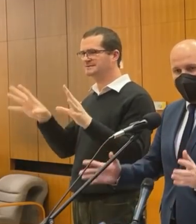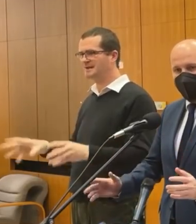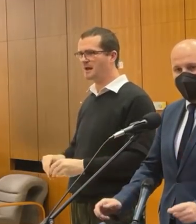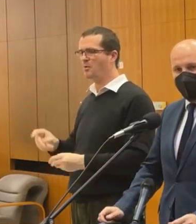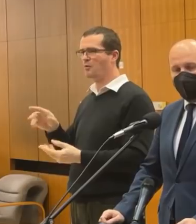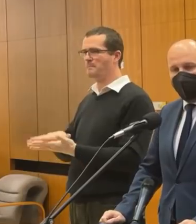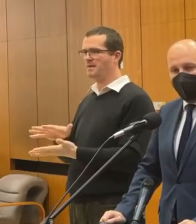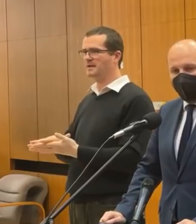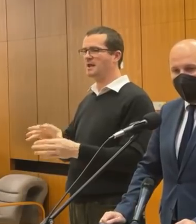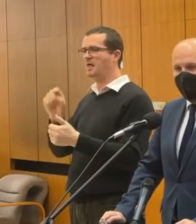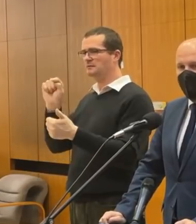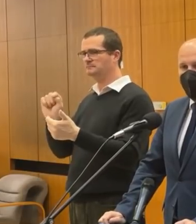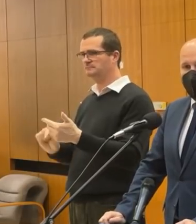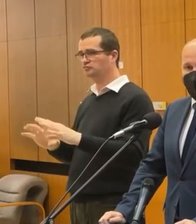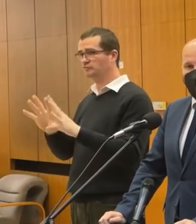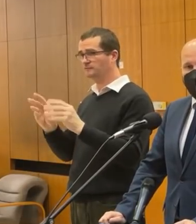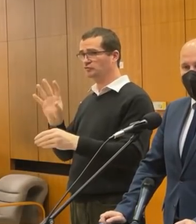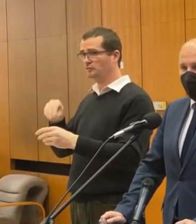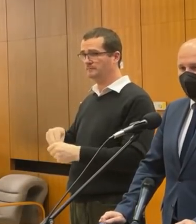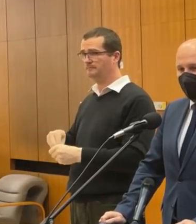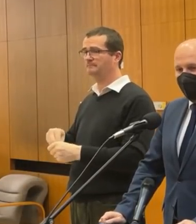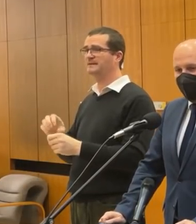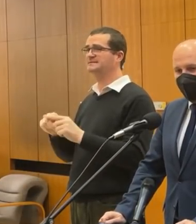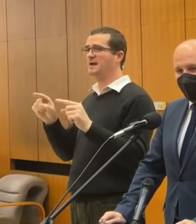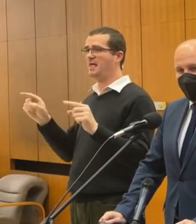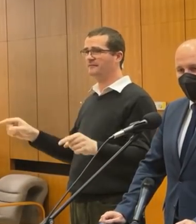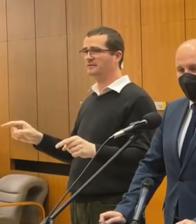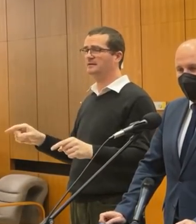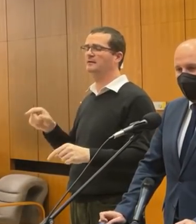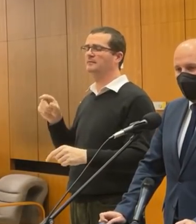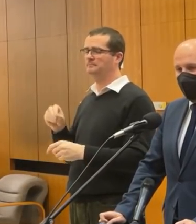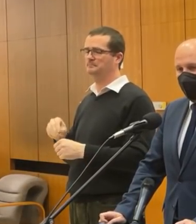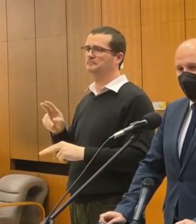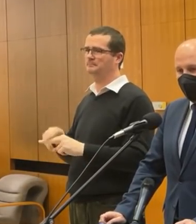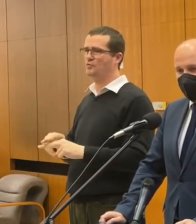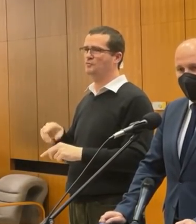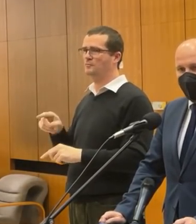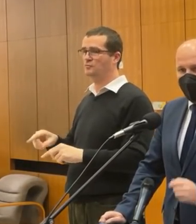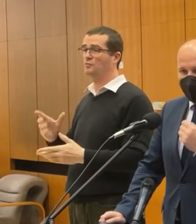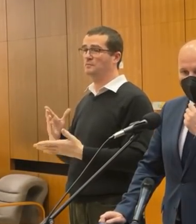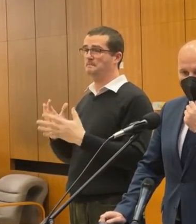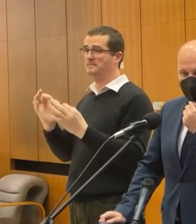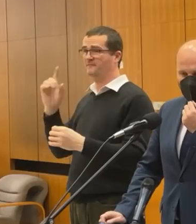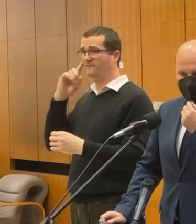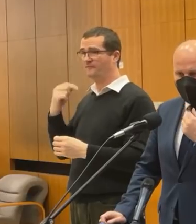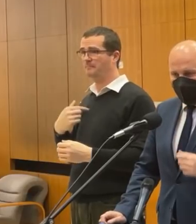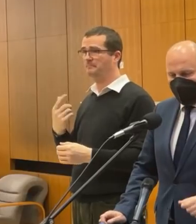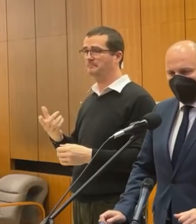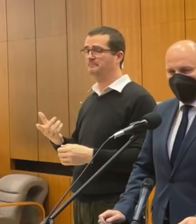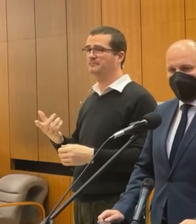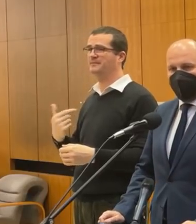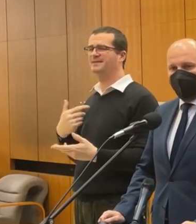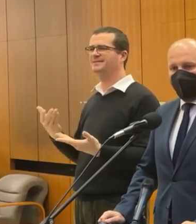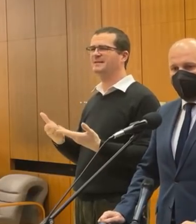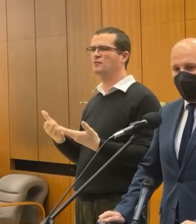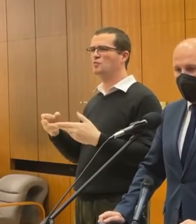ako celý materiál so všetkými bodmi a celé vety komplet. A v tom prípade, keďže práve vieme, akú